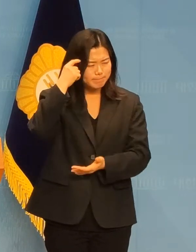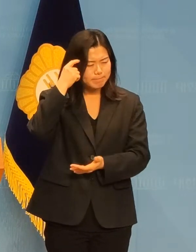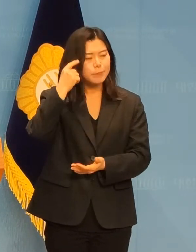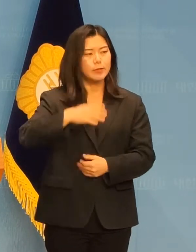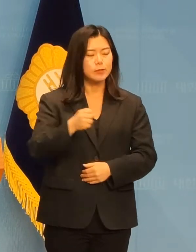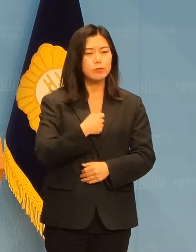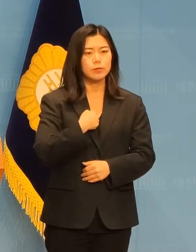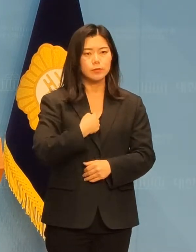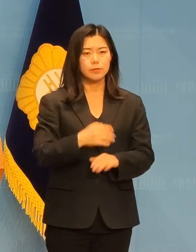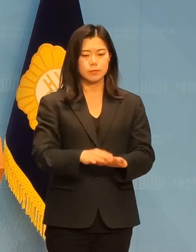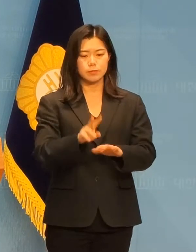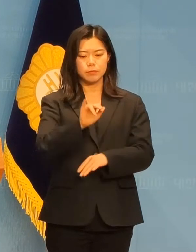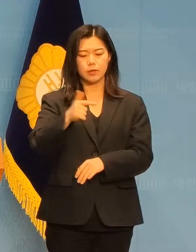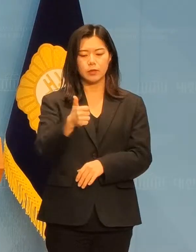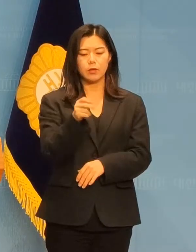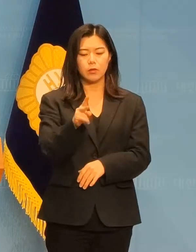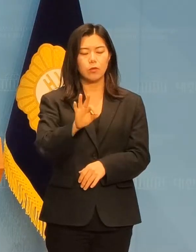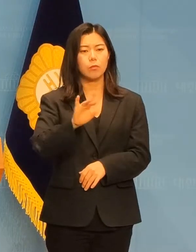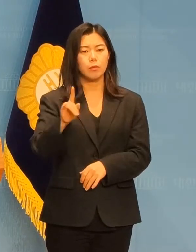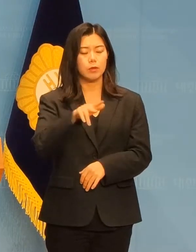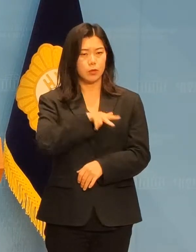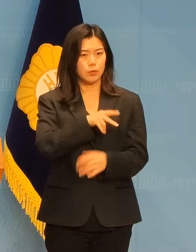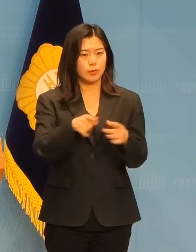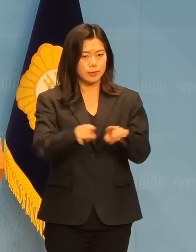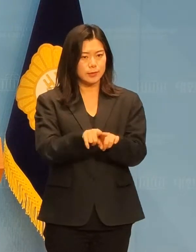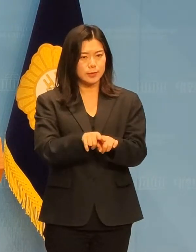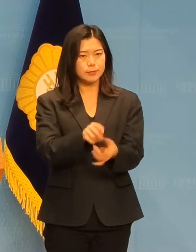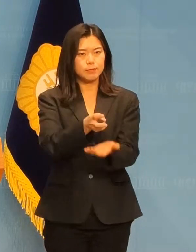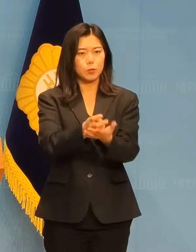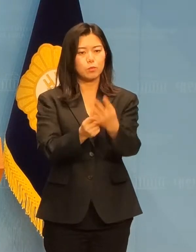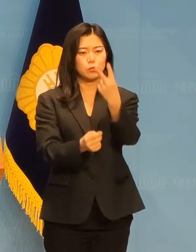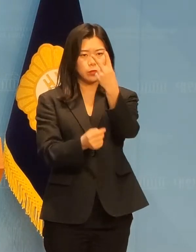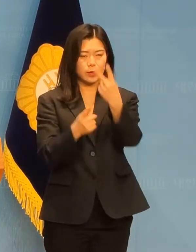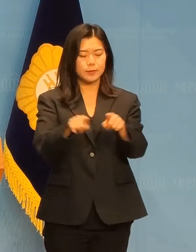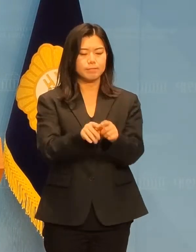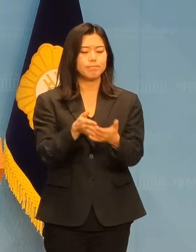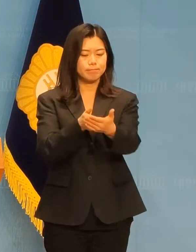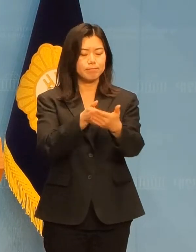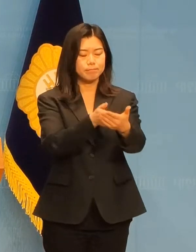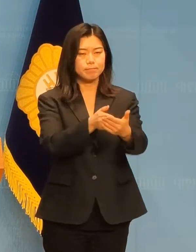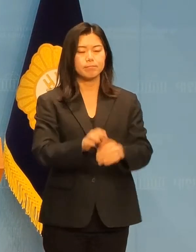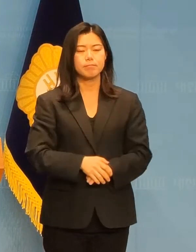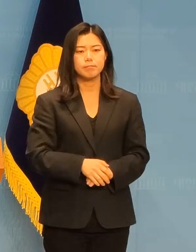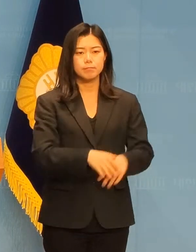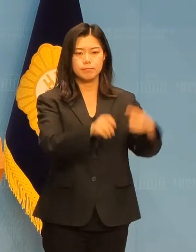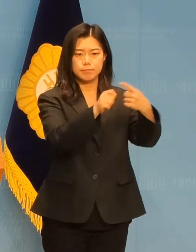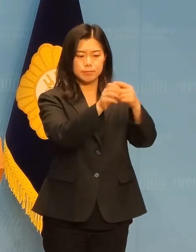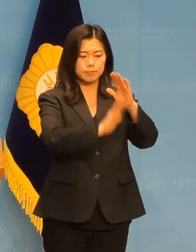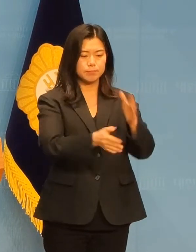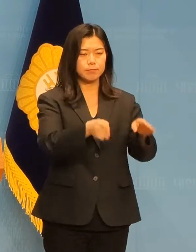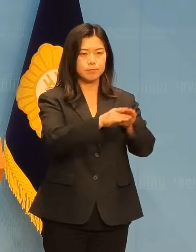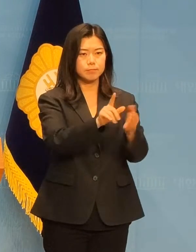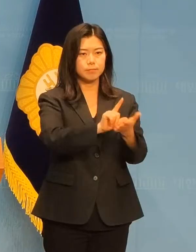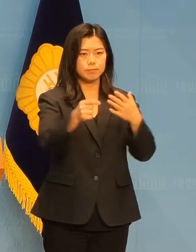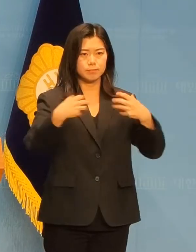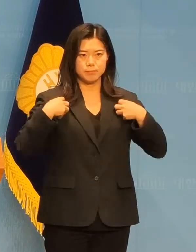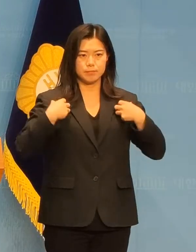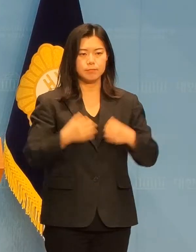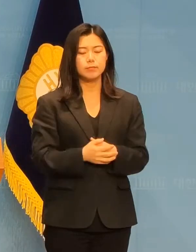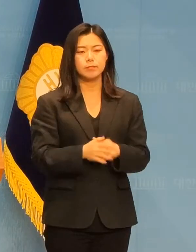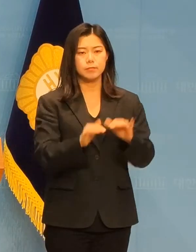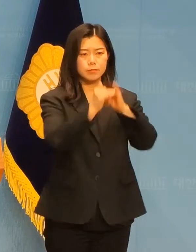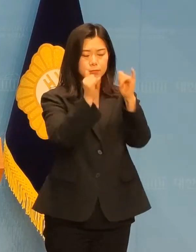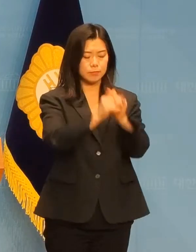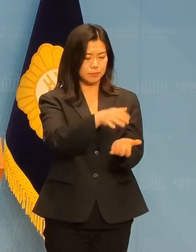오늘 민영배 의원님과 함께 두 개의 법안을 공동 대표 발의했습니다. 하나는 공공기관과 지방정부가